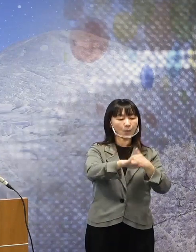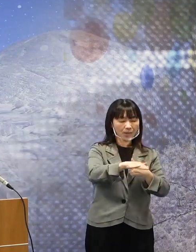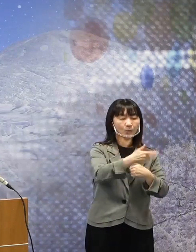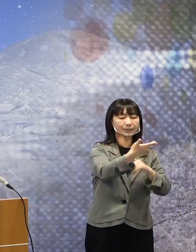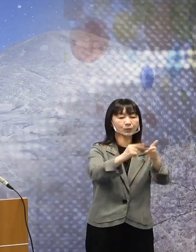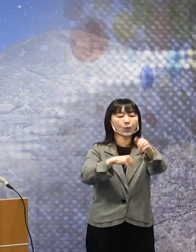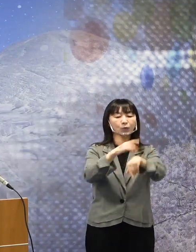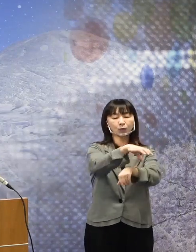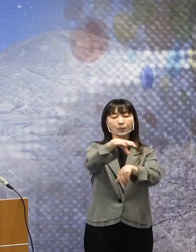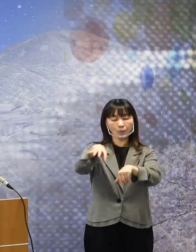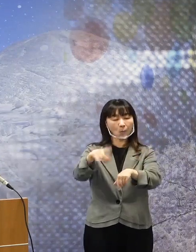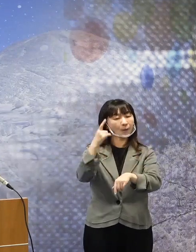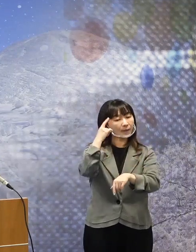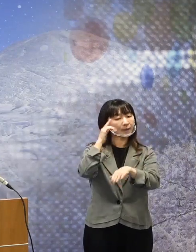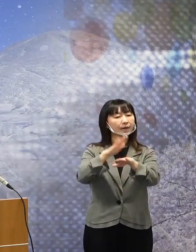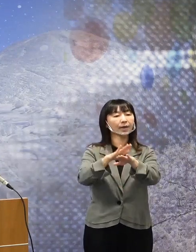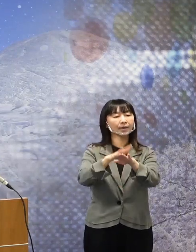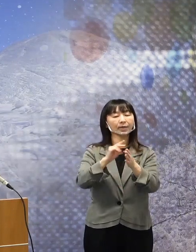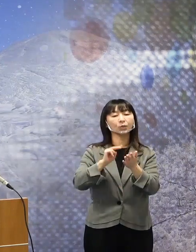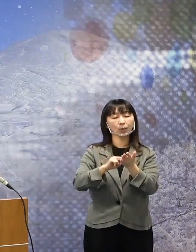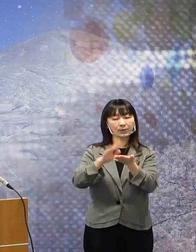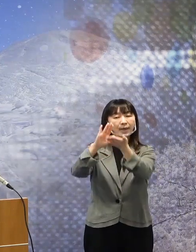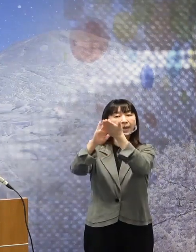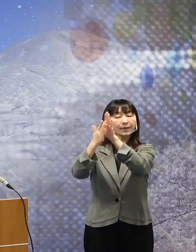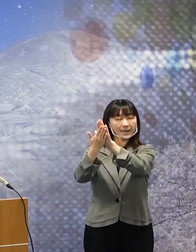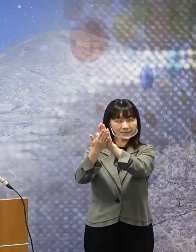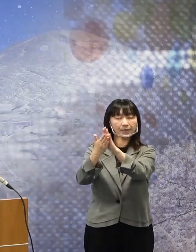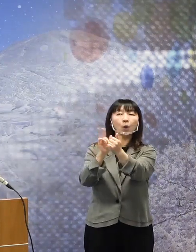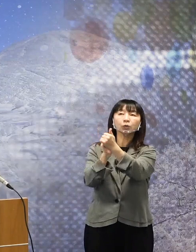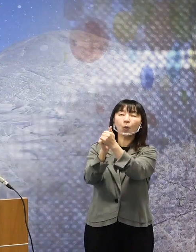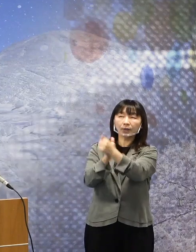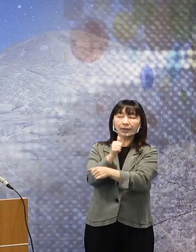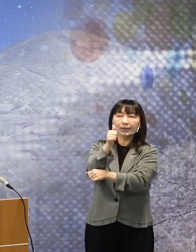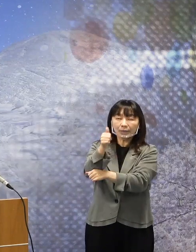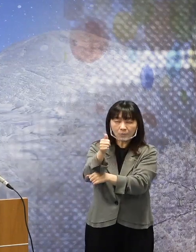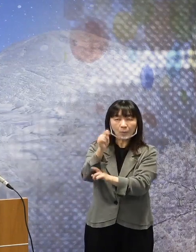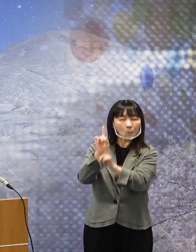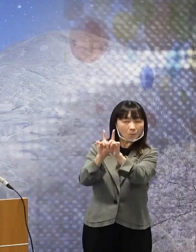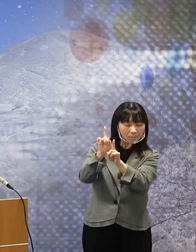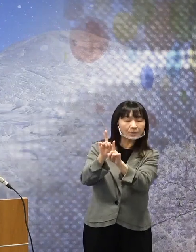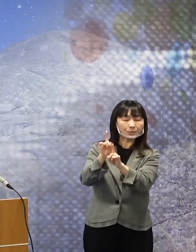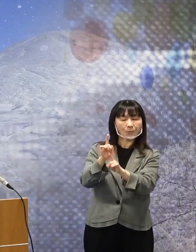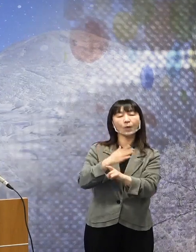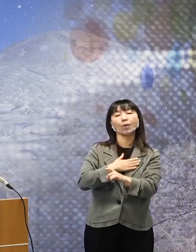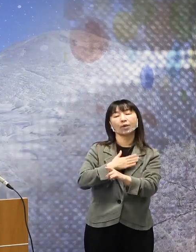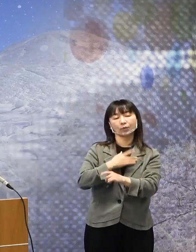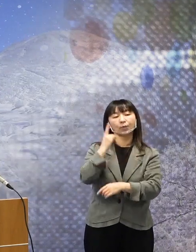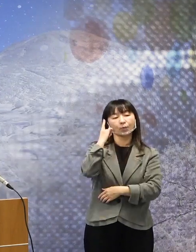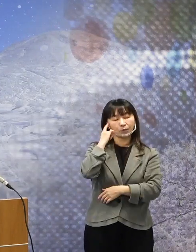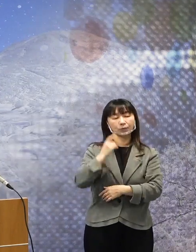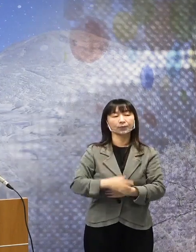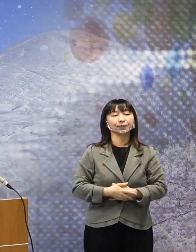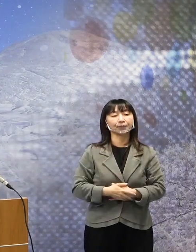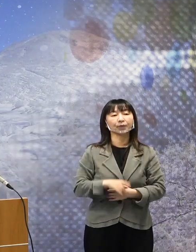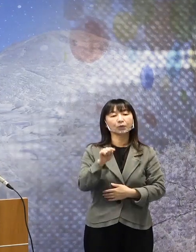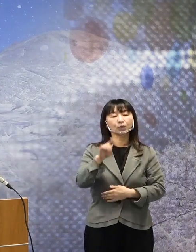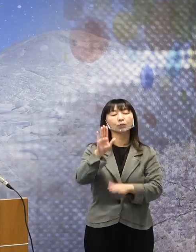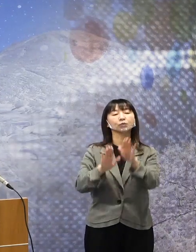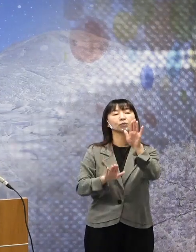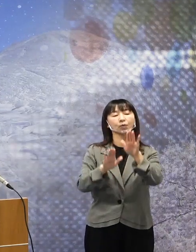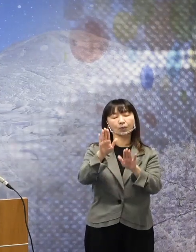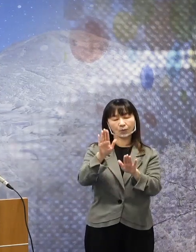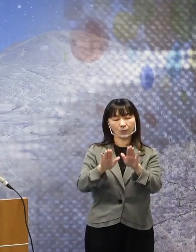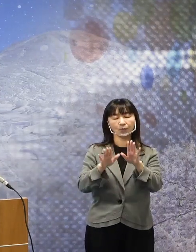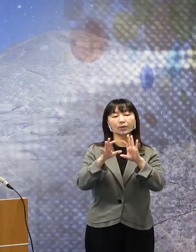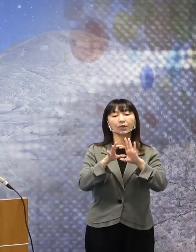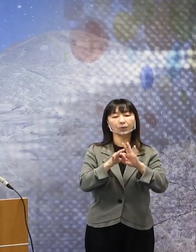も一つの考え方として県に相談すべきだということが分かるという意味では、今あえて数字を申し上げましたけれども、そうした状況だ